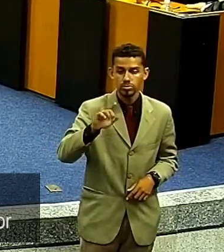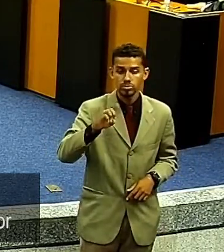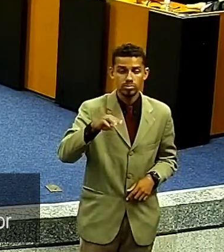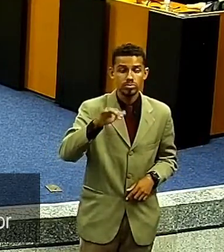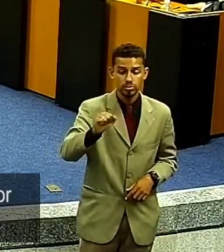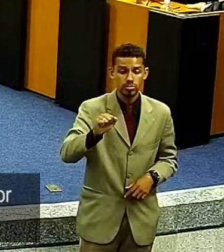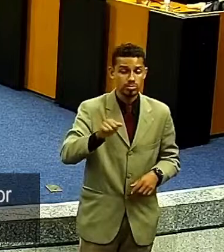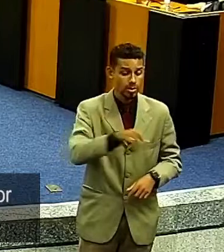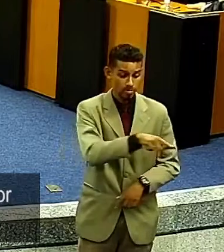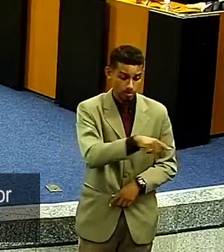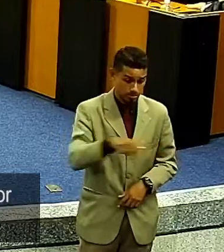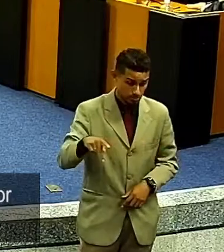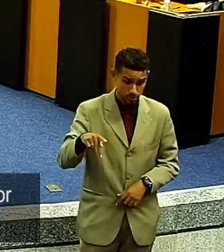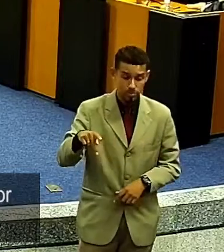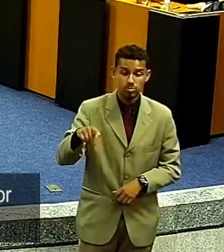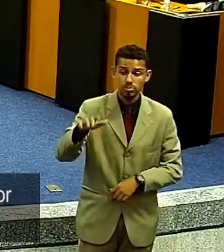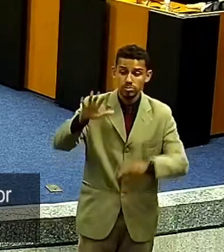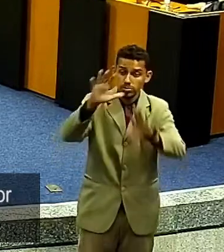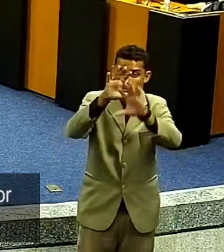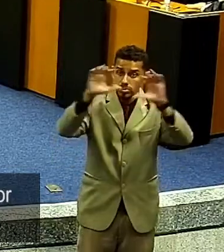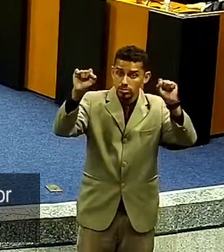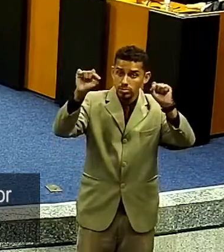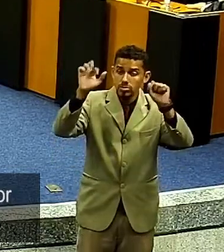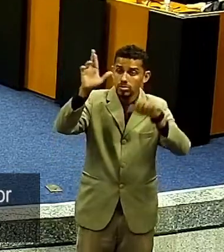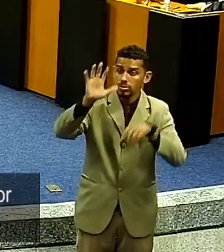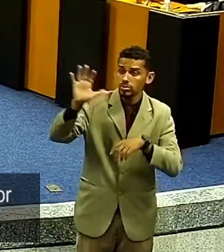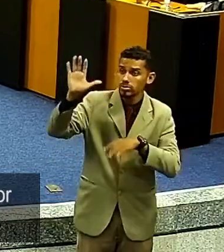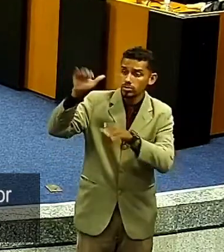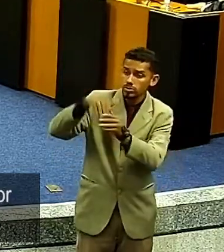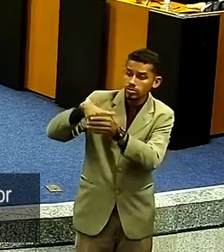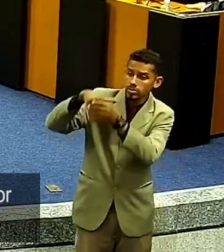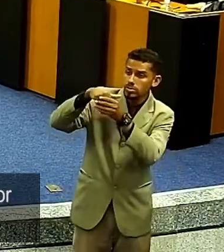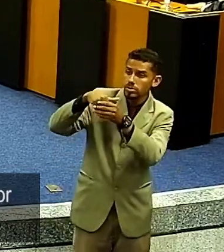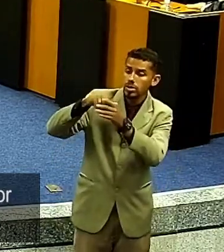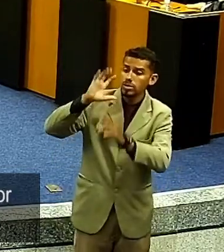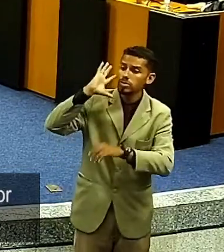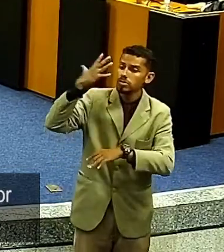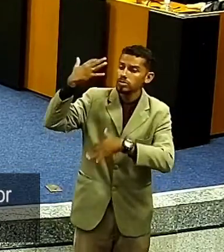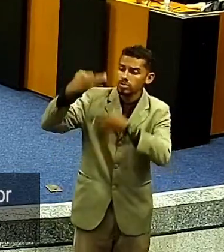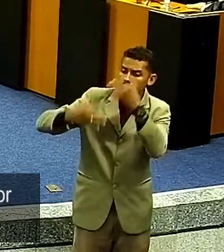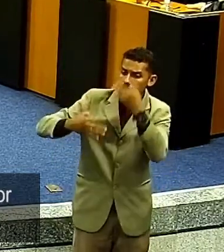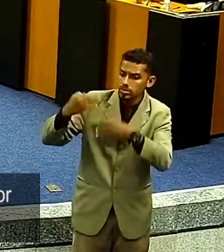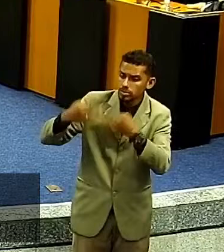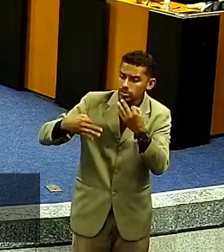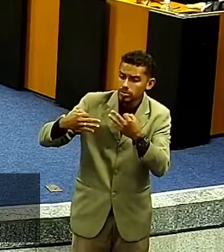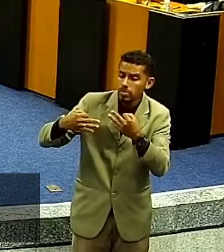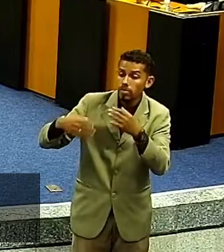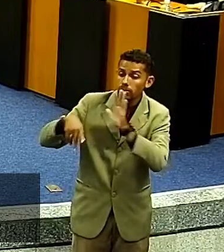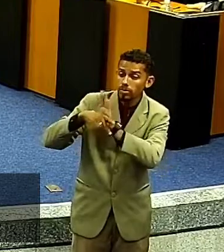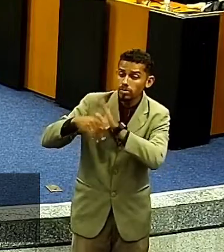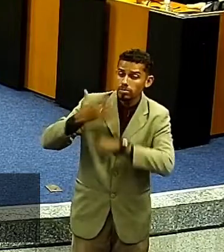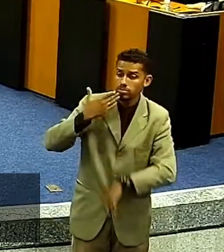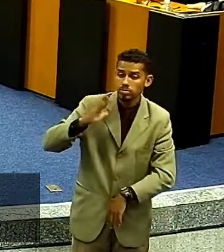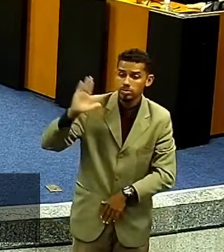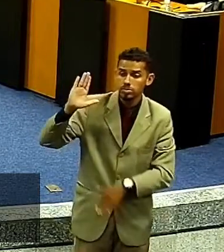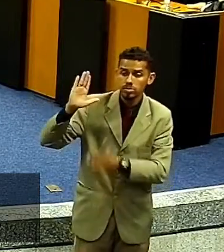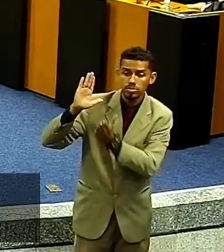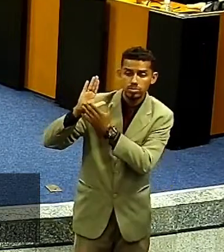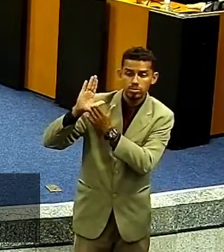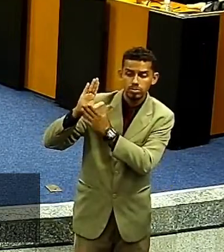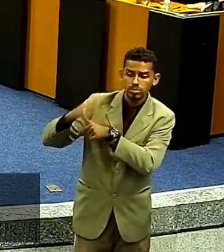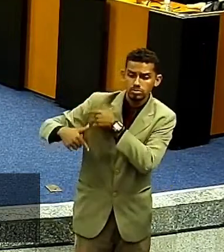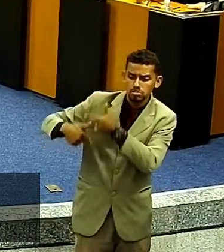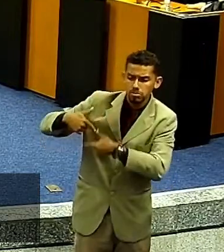do TRE magistrado a causa da Justiça que durante o seu mandato demonstrou